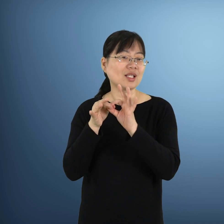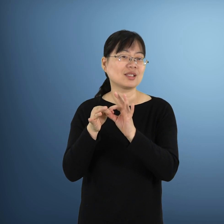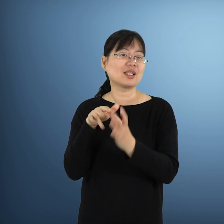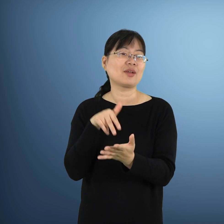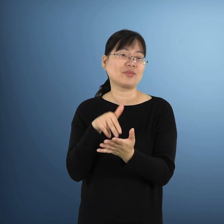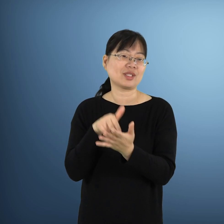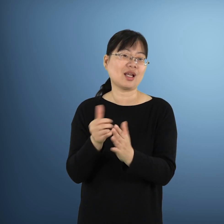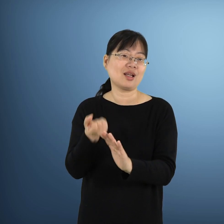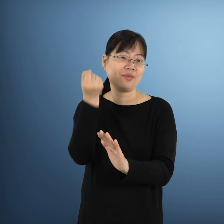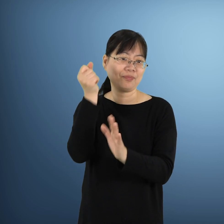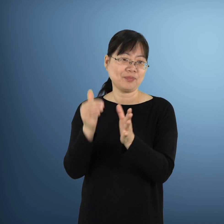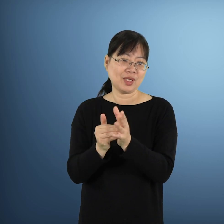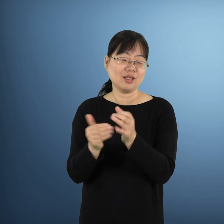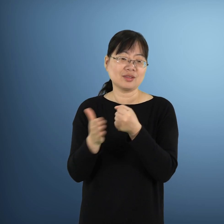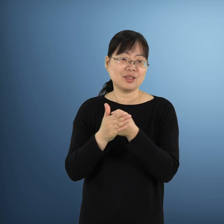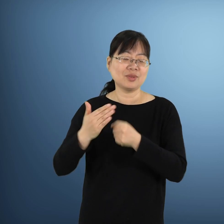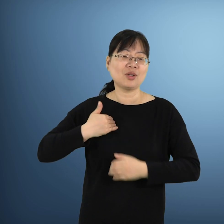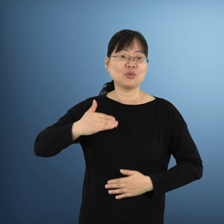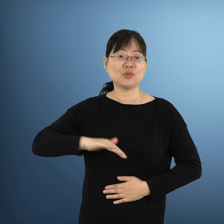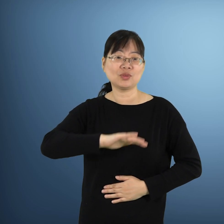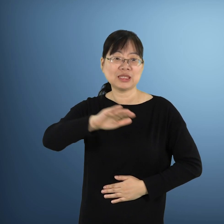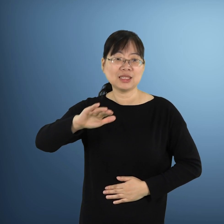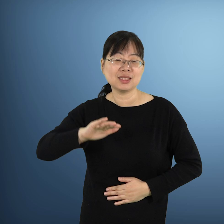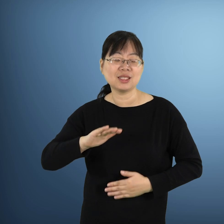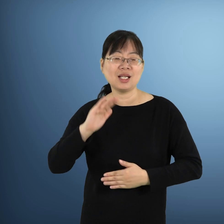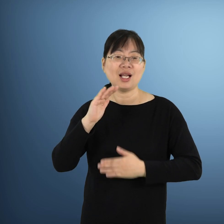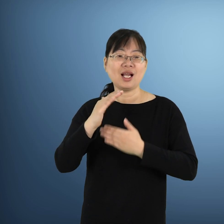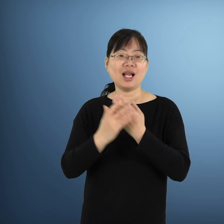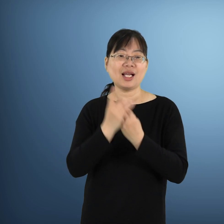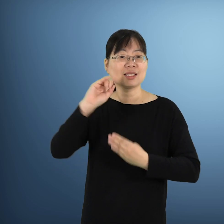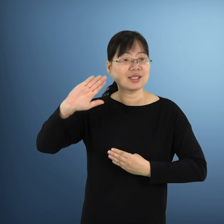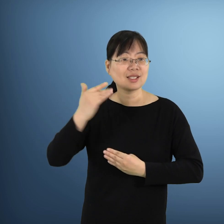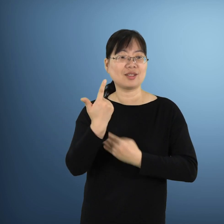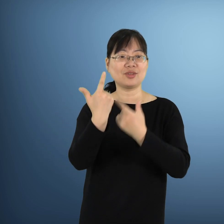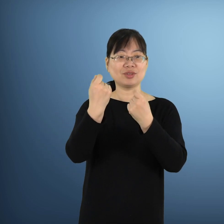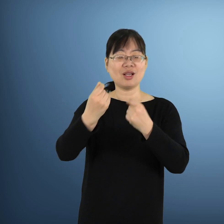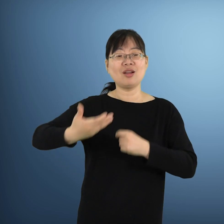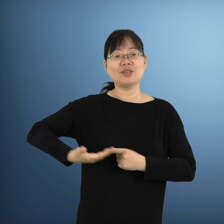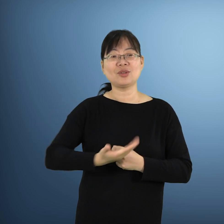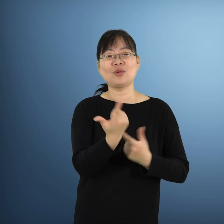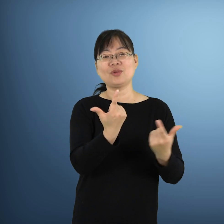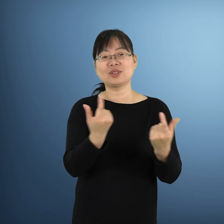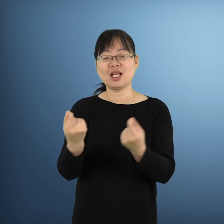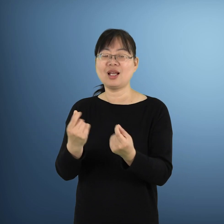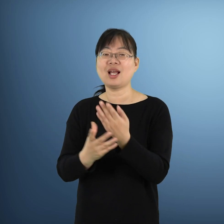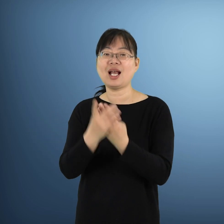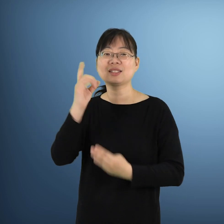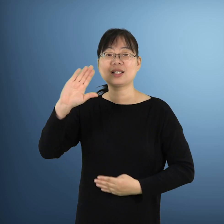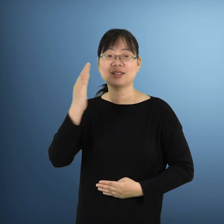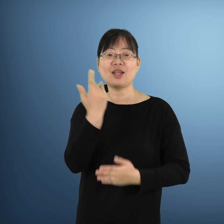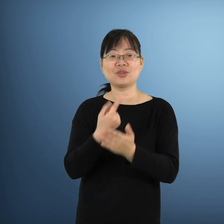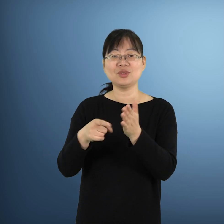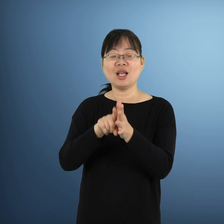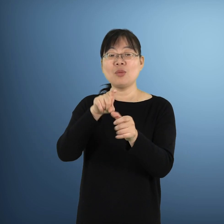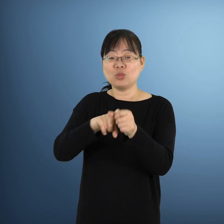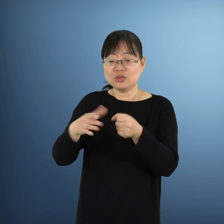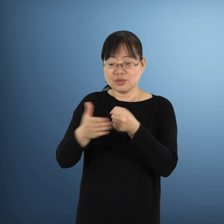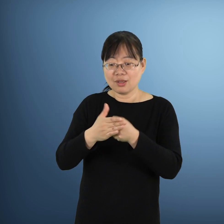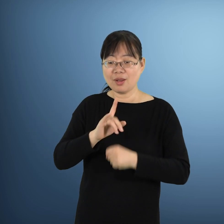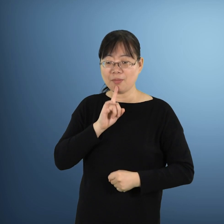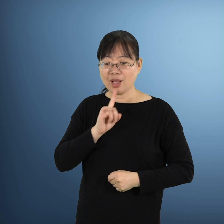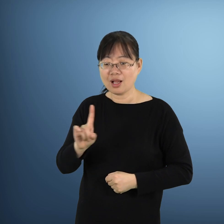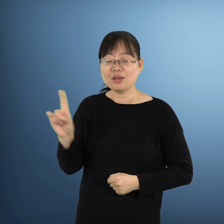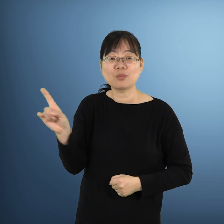개념이에요. 그래서 우리가 하나가 된 것 같이 너희도 다 하나가 되려 하려 함이라는